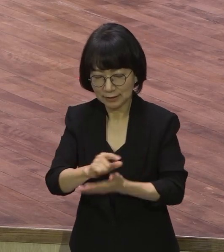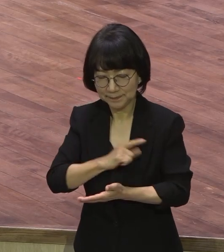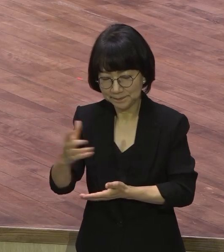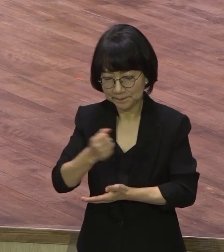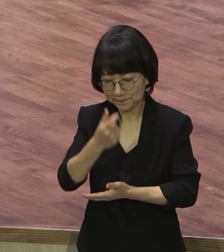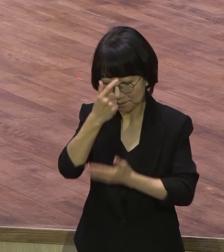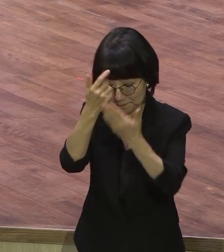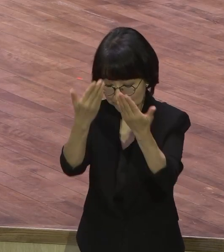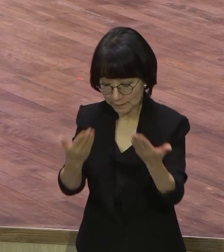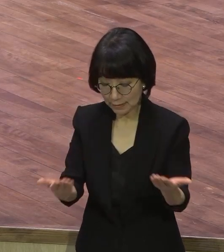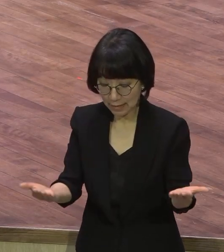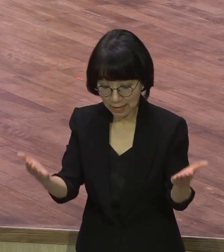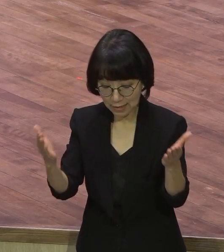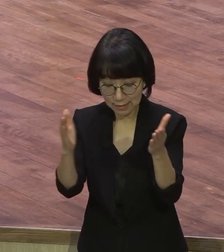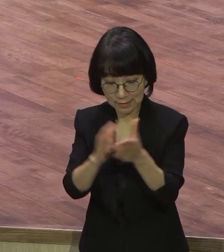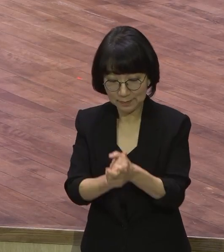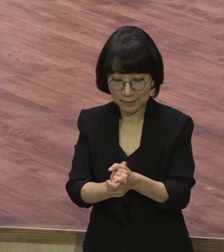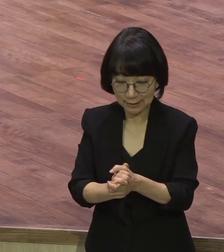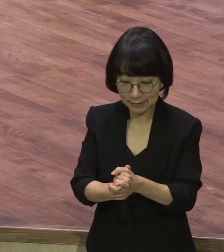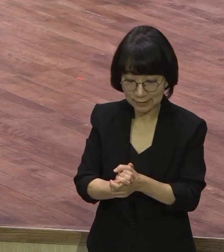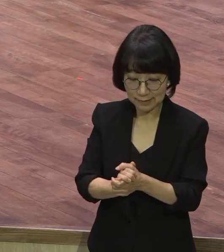아멘. 아멘.